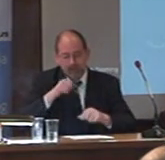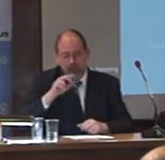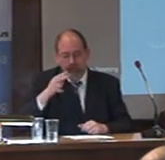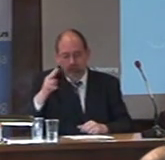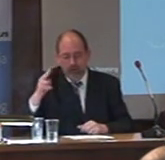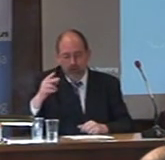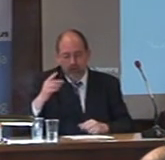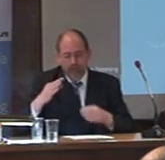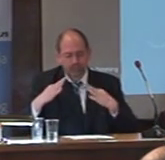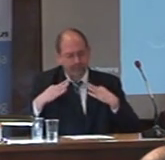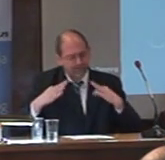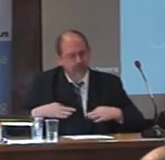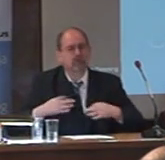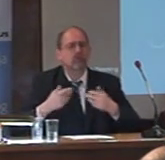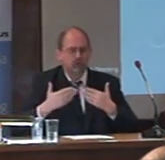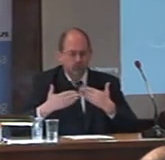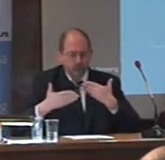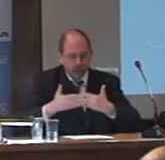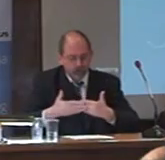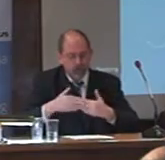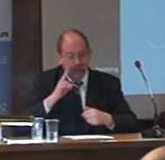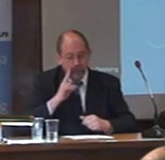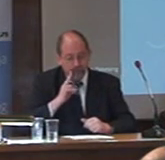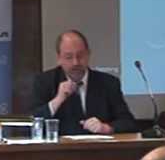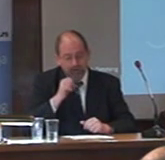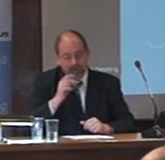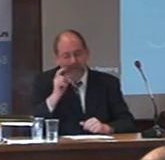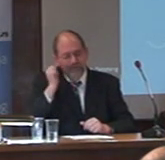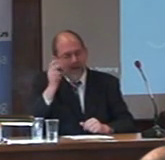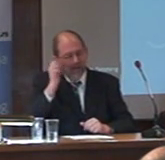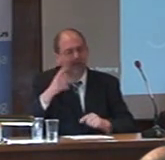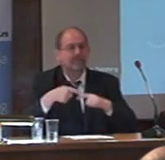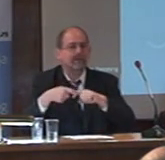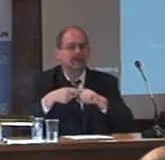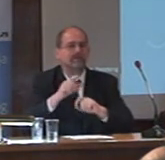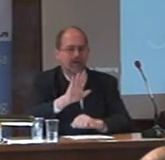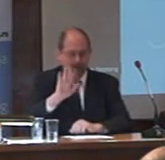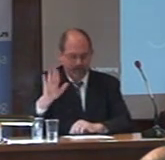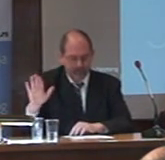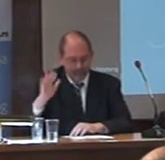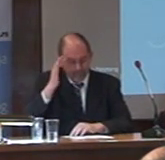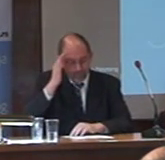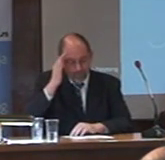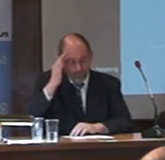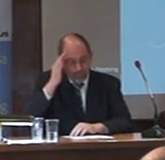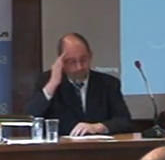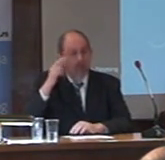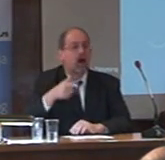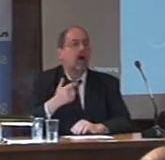osobe informiše čitava društvena zajednica, prvenstveno zdravstveni radnici, ali i drugi